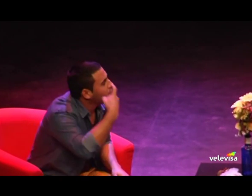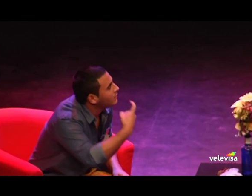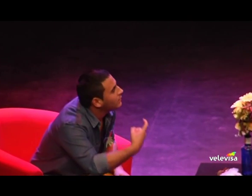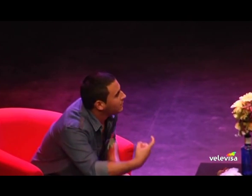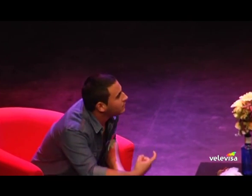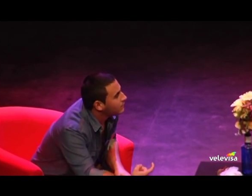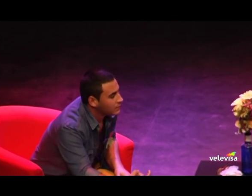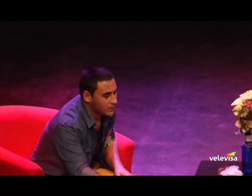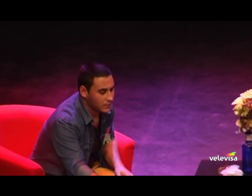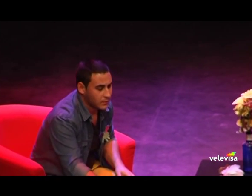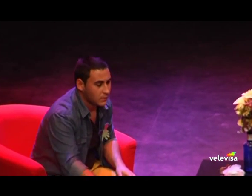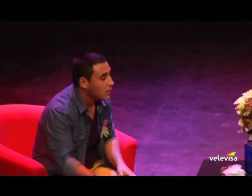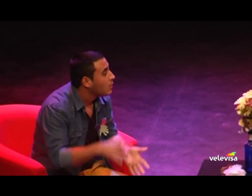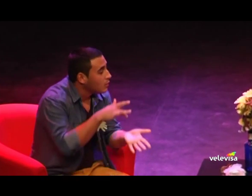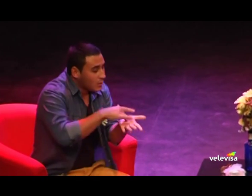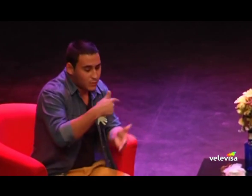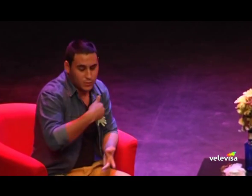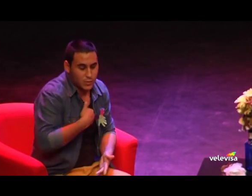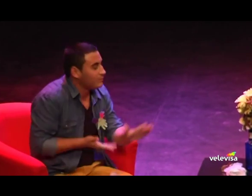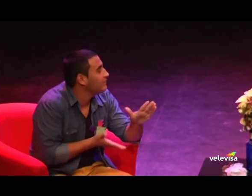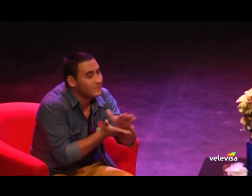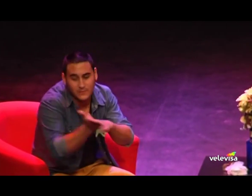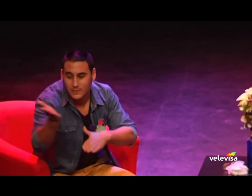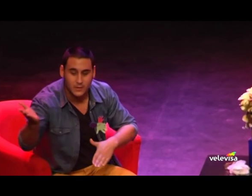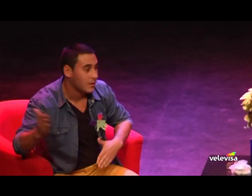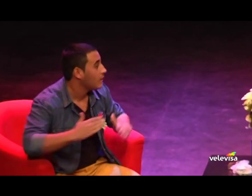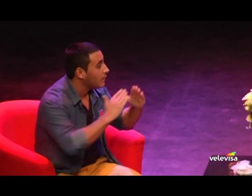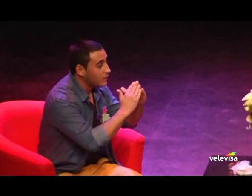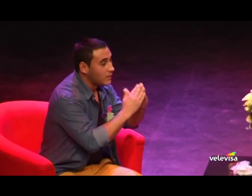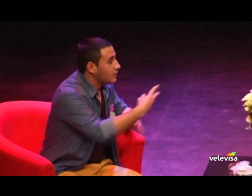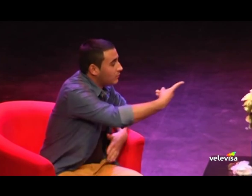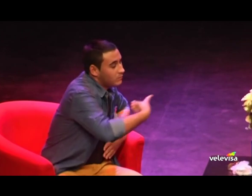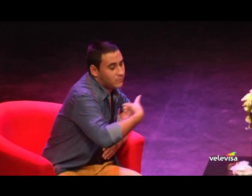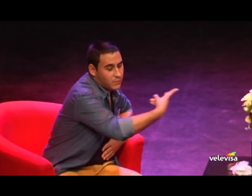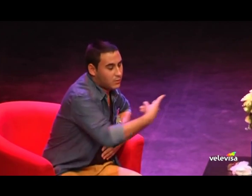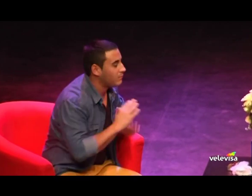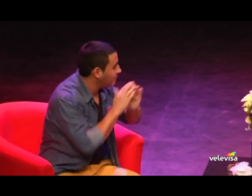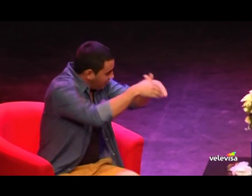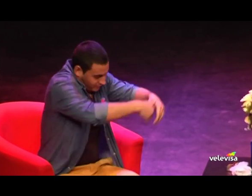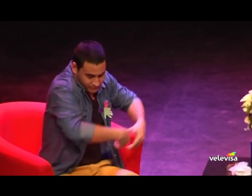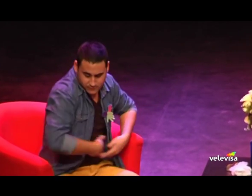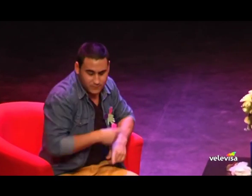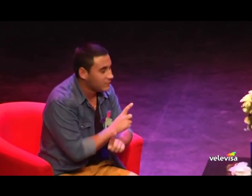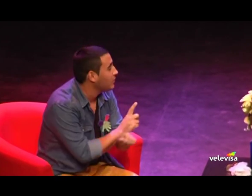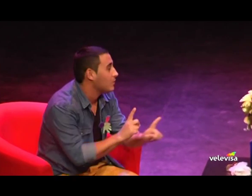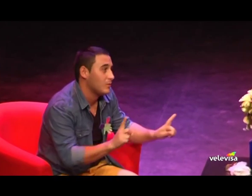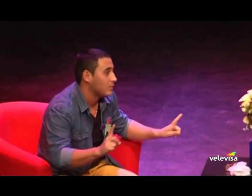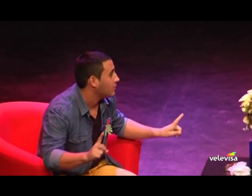Recuérdame Cuando parta y no regrese a nuestra casa Cuando el